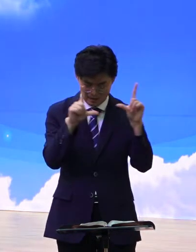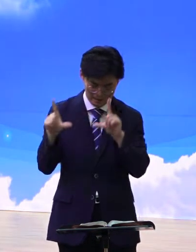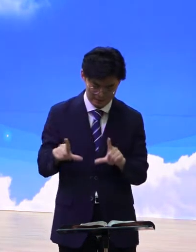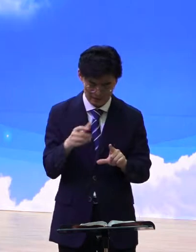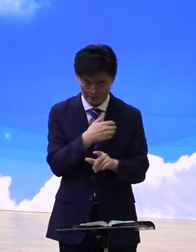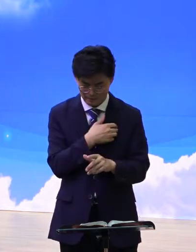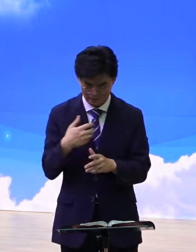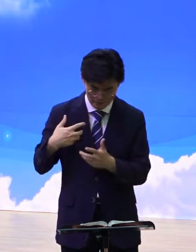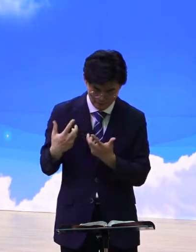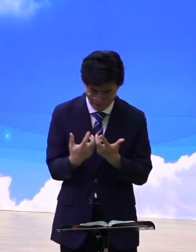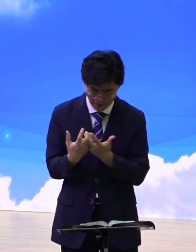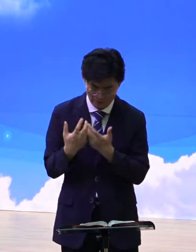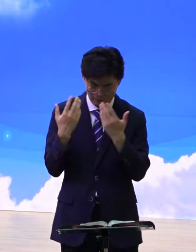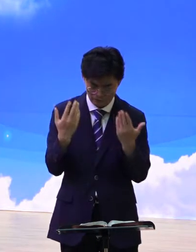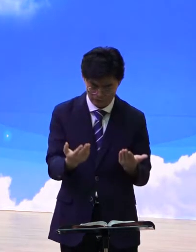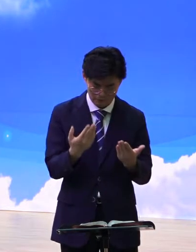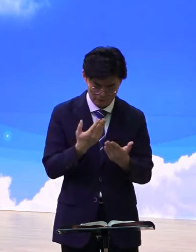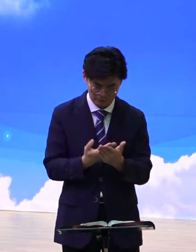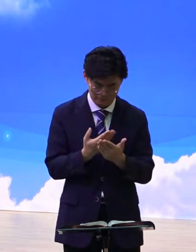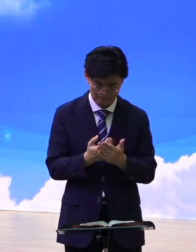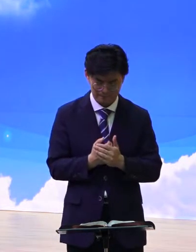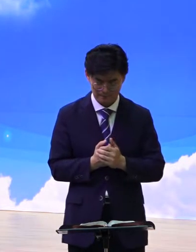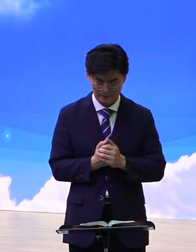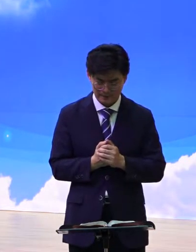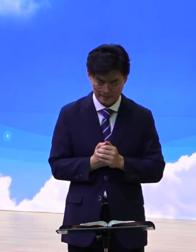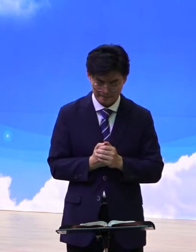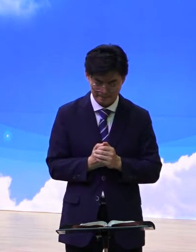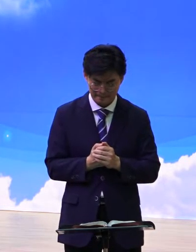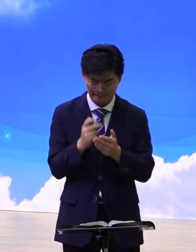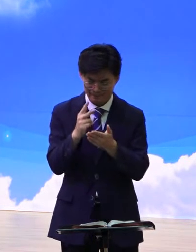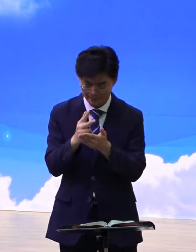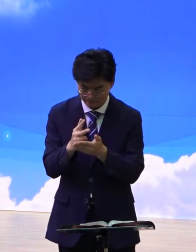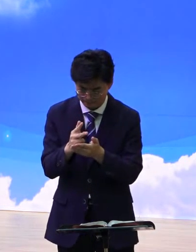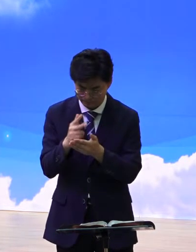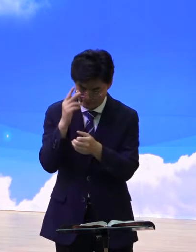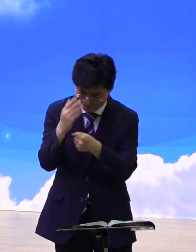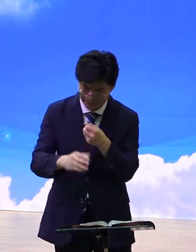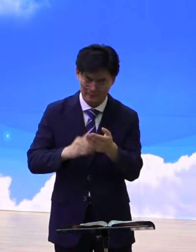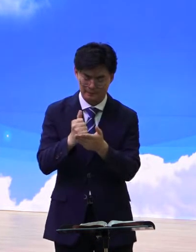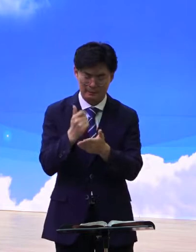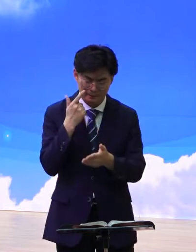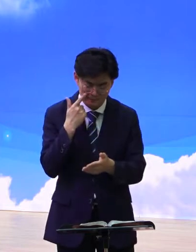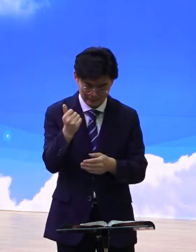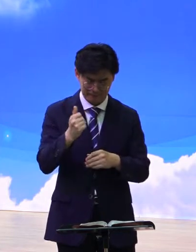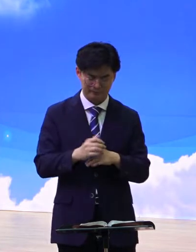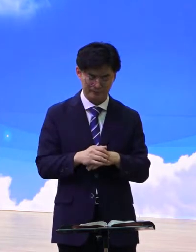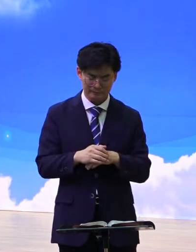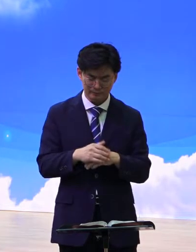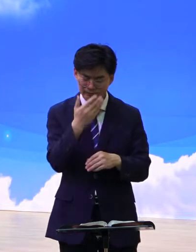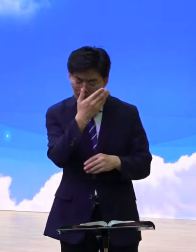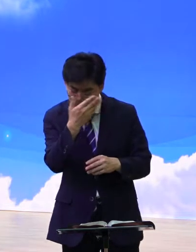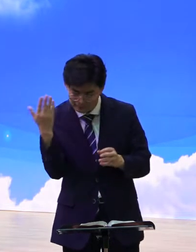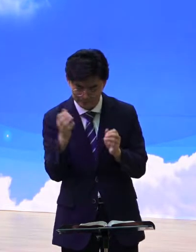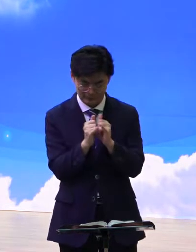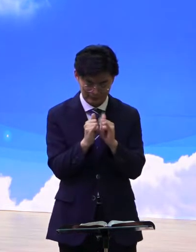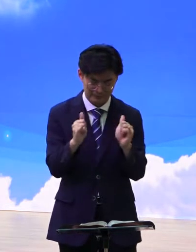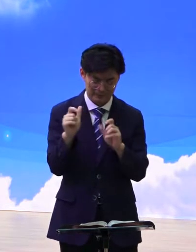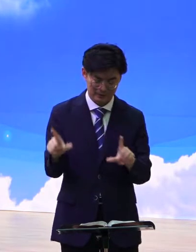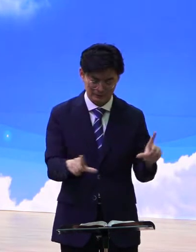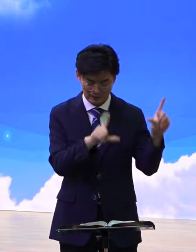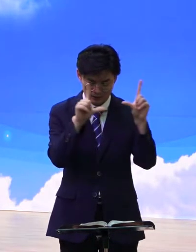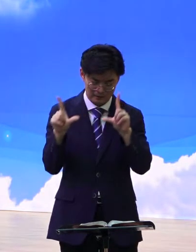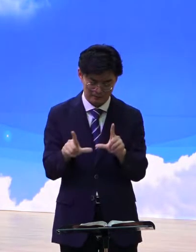후 주의 일을 생각합니다. 하나님, 젊은이들에게 삶의 목표와 더불어 내가 주님을